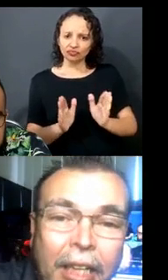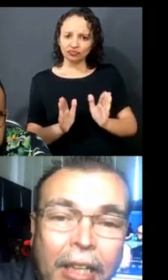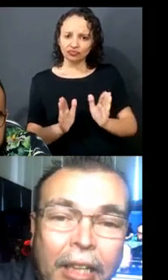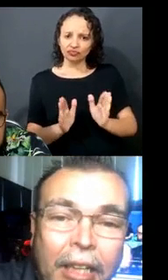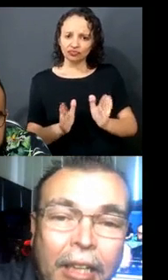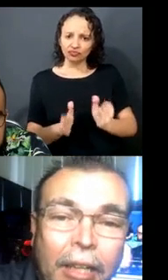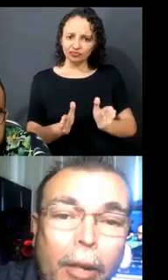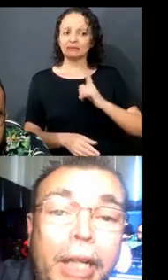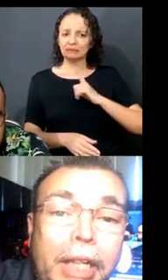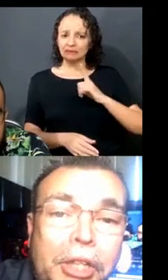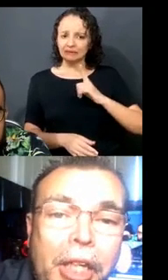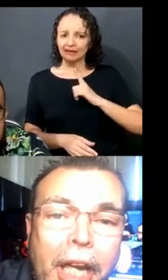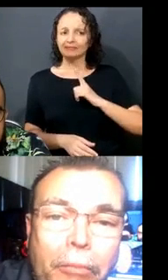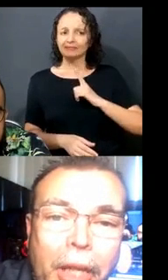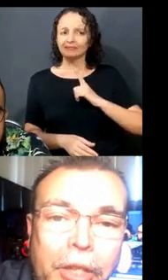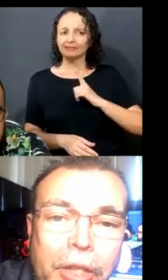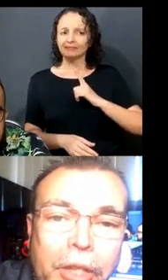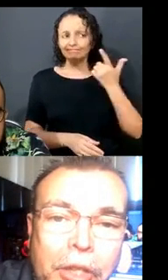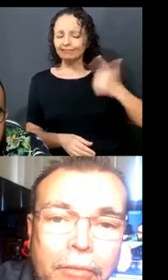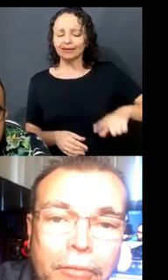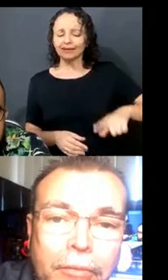mais polarizada.